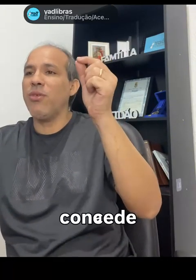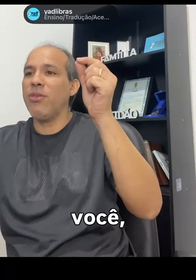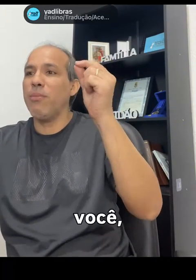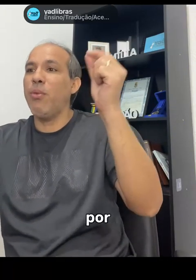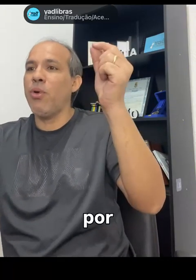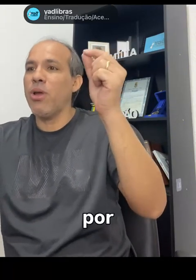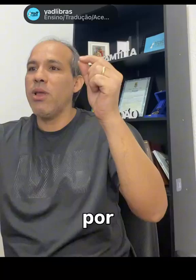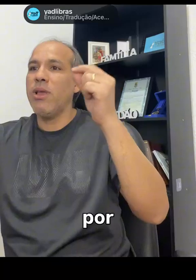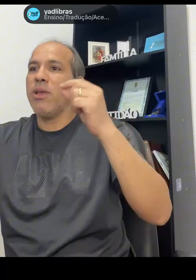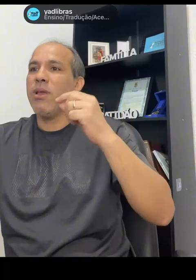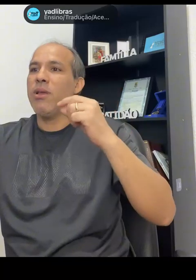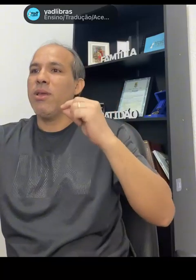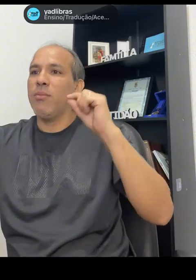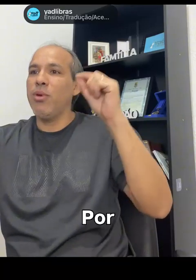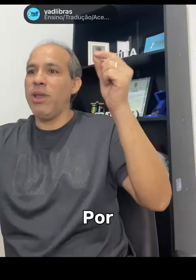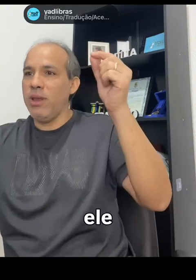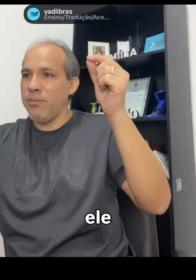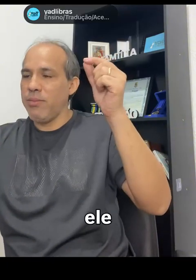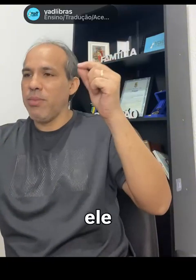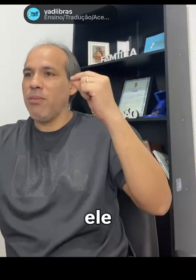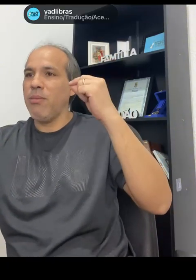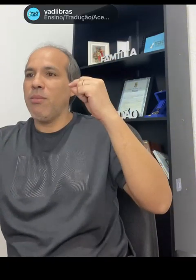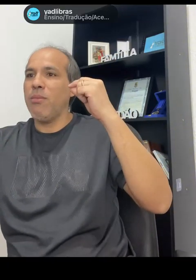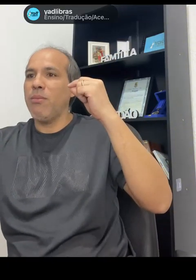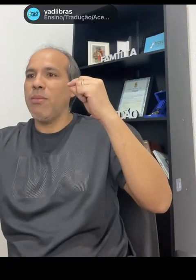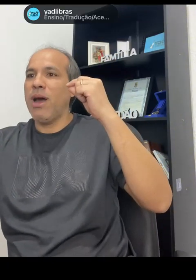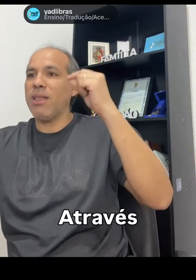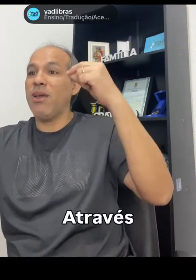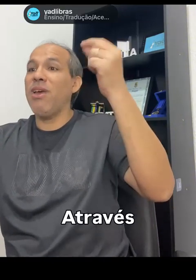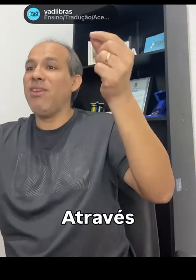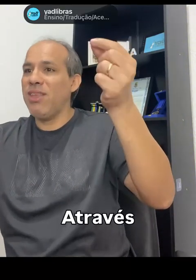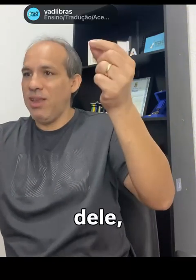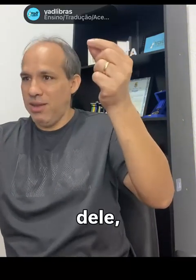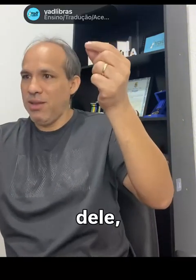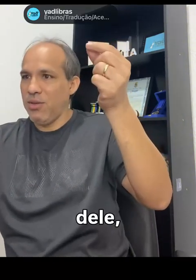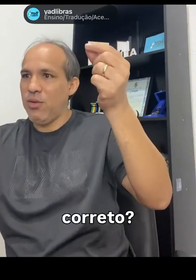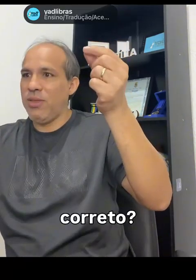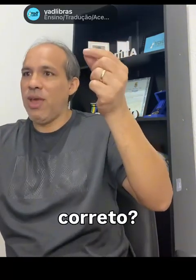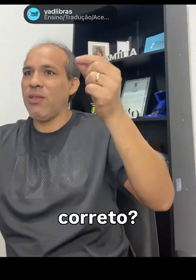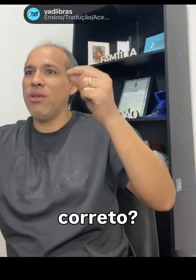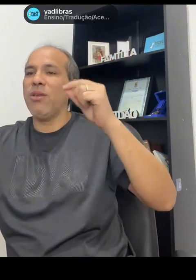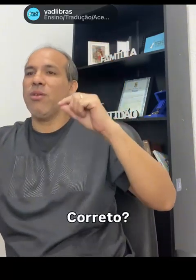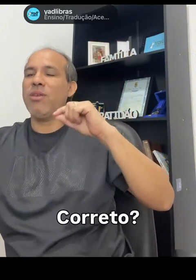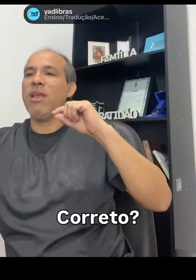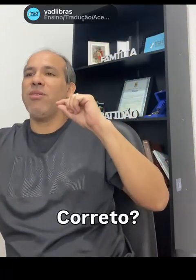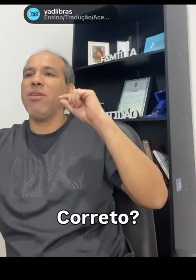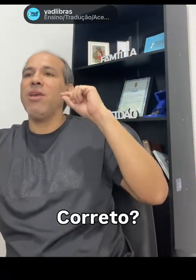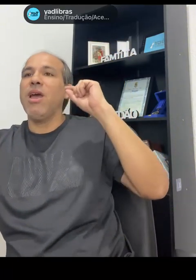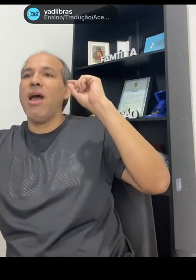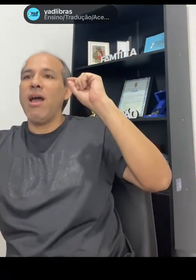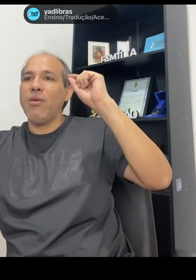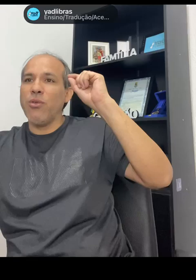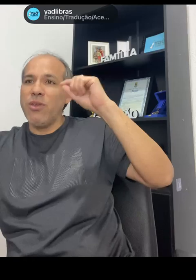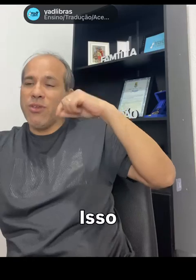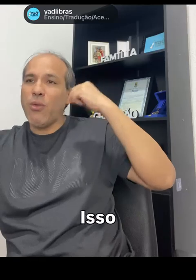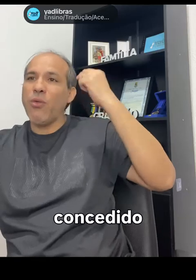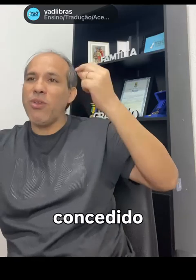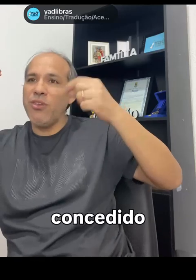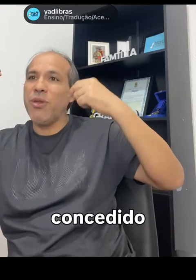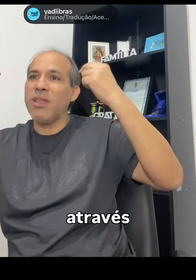você por ele, através dele, certo? Concede? Isso é concedido